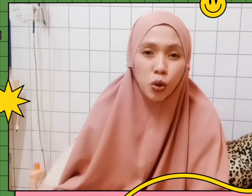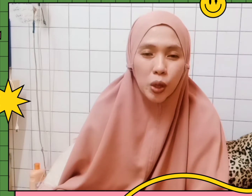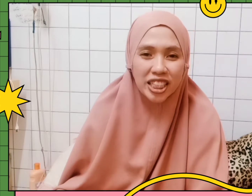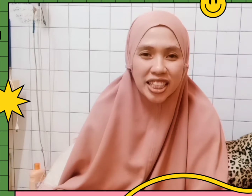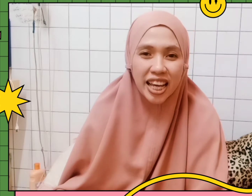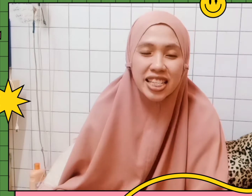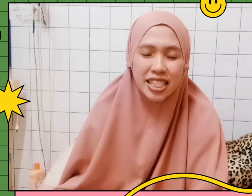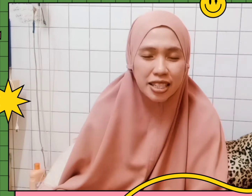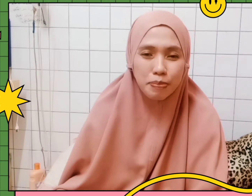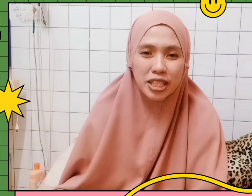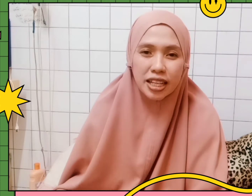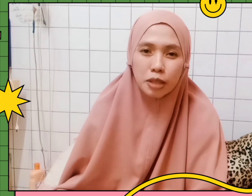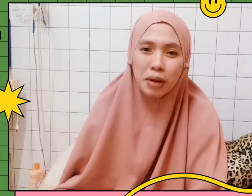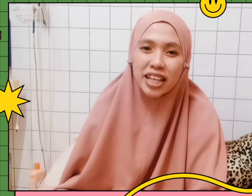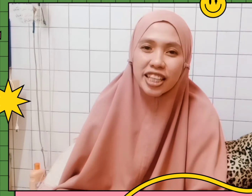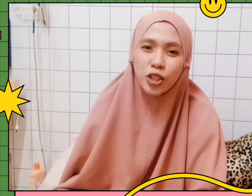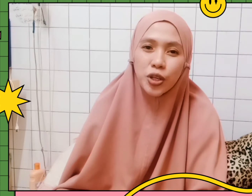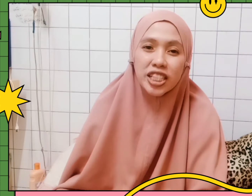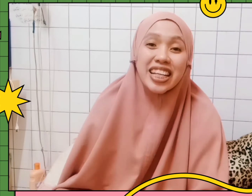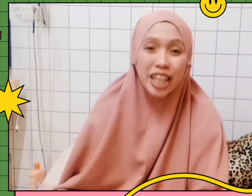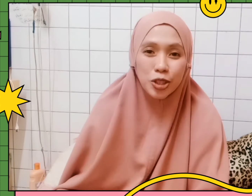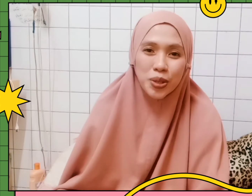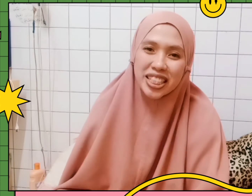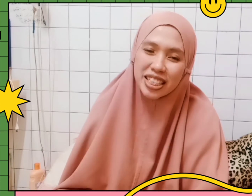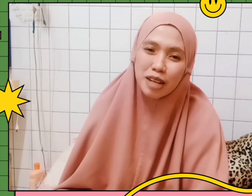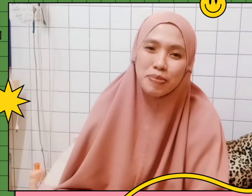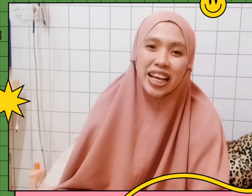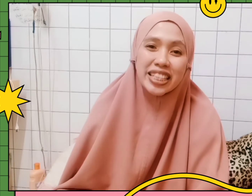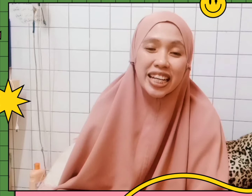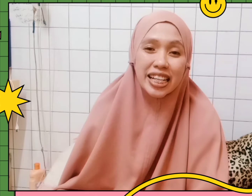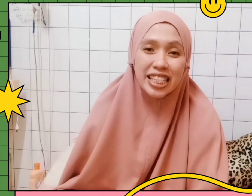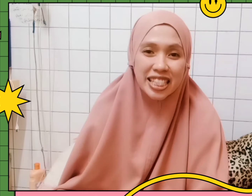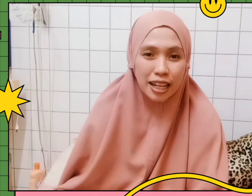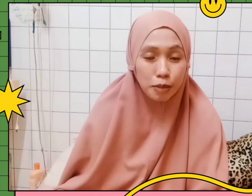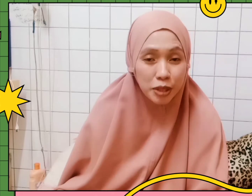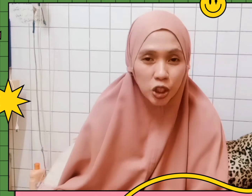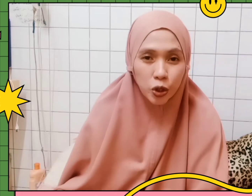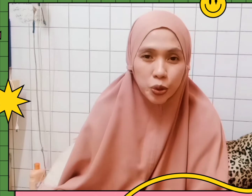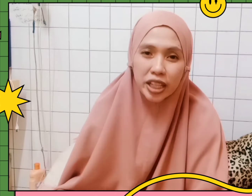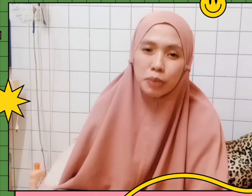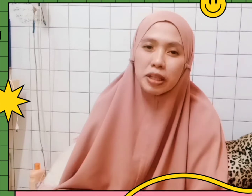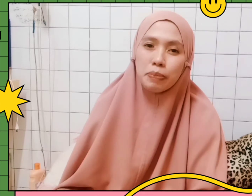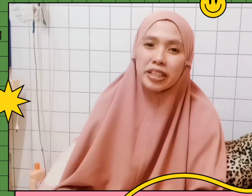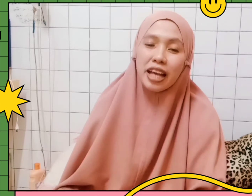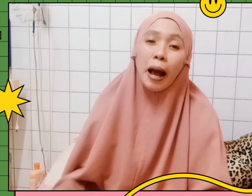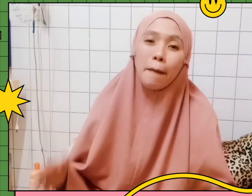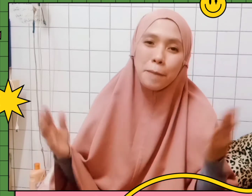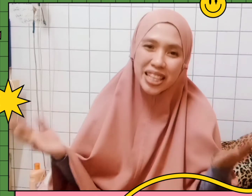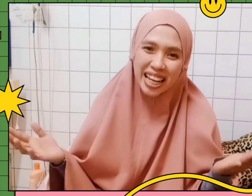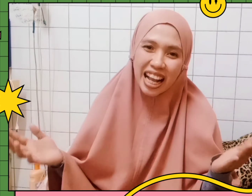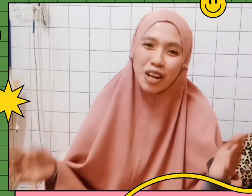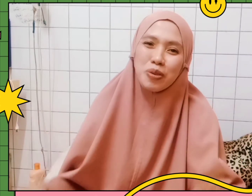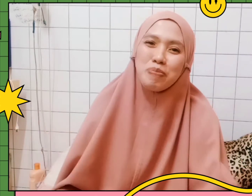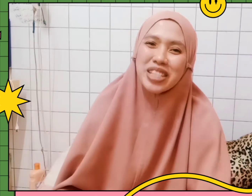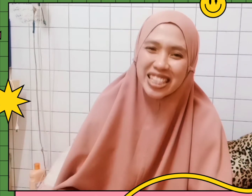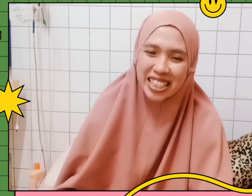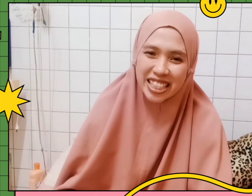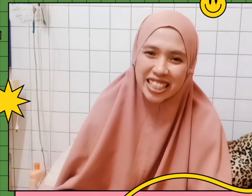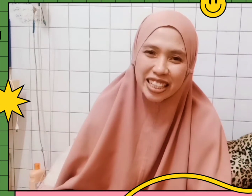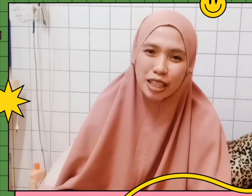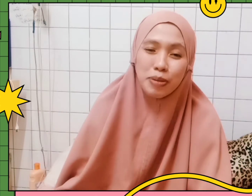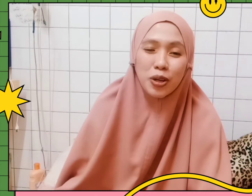belajar menguasai sistem isyarat bahasa Indonesia dan juga sedang belajar isyarat bisindo juga ya teman-teman ya, biar aku